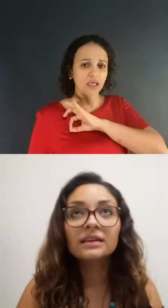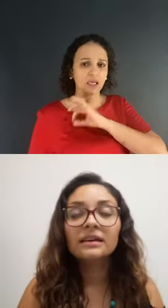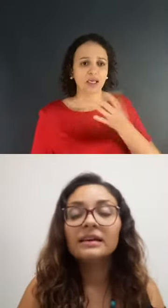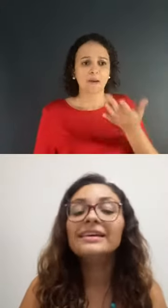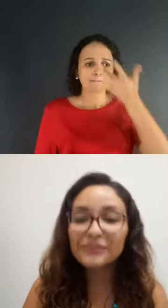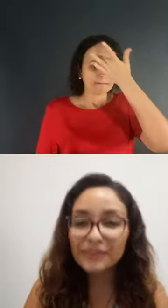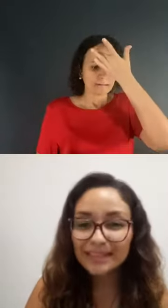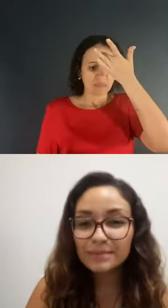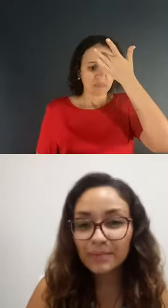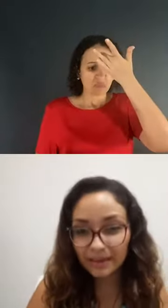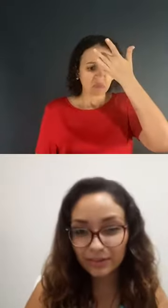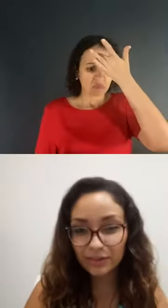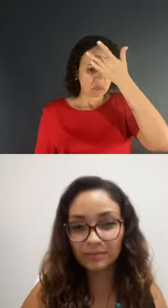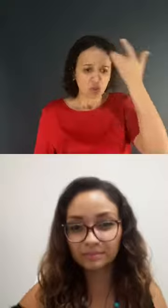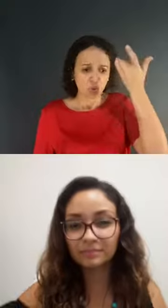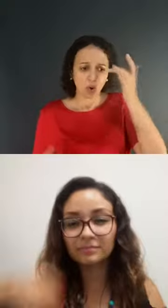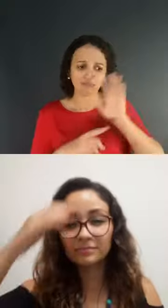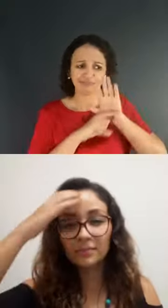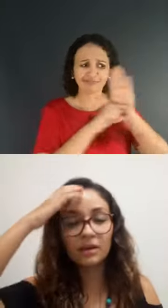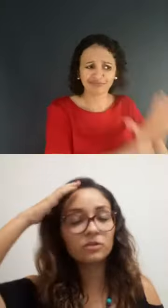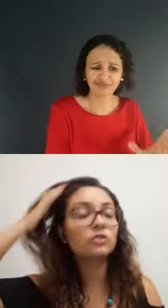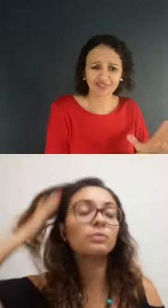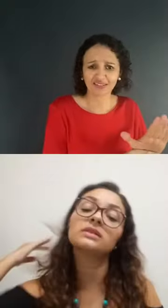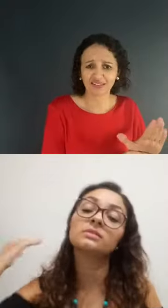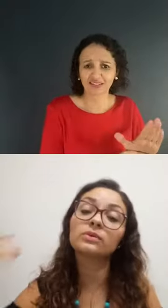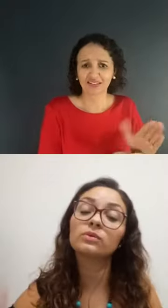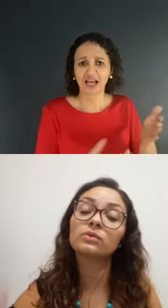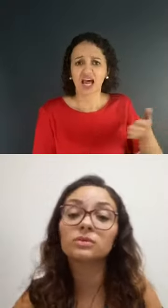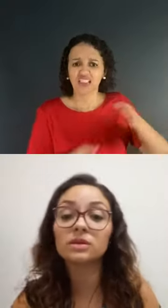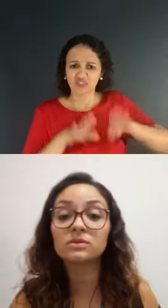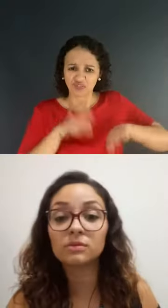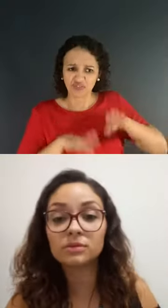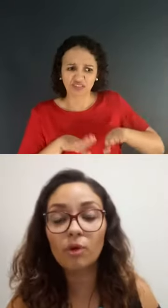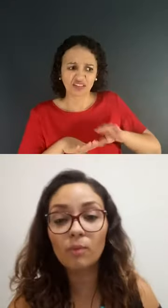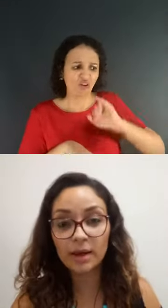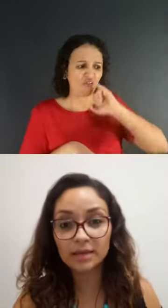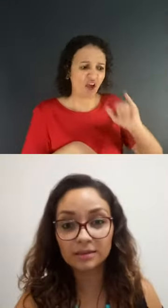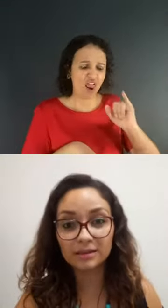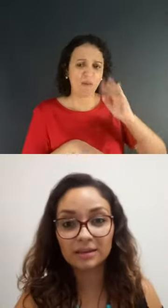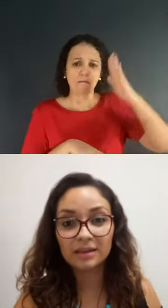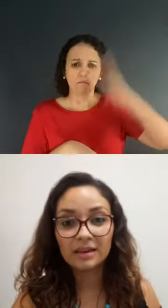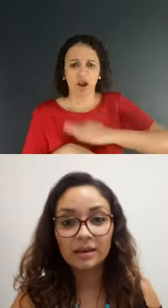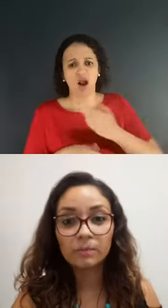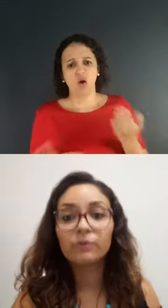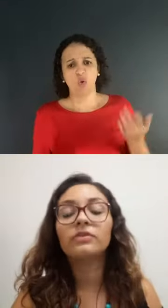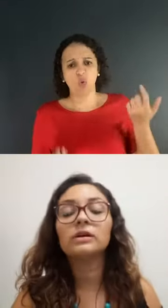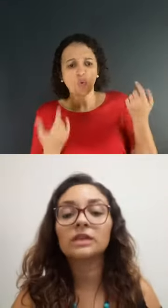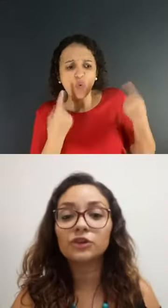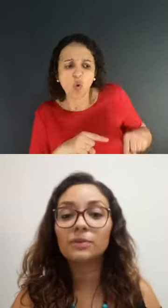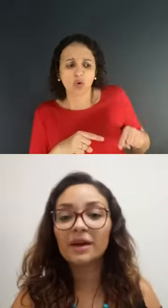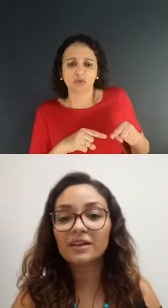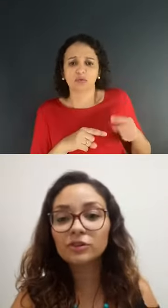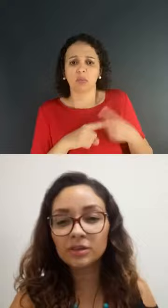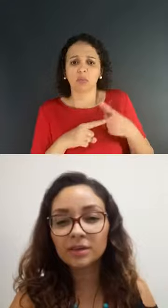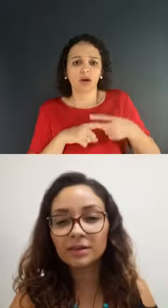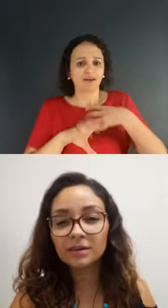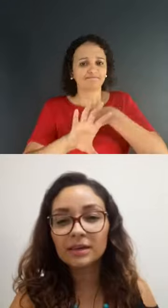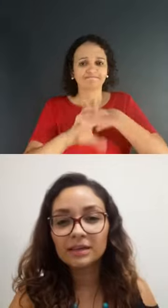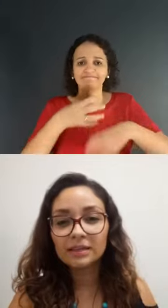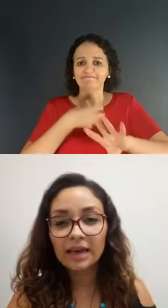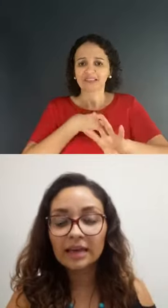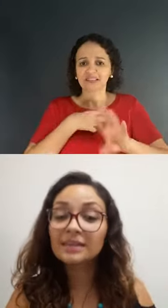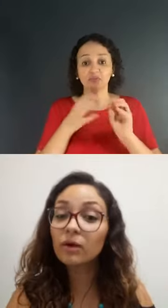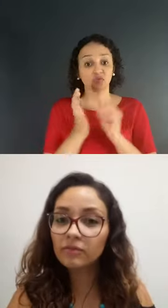julgada. Infelizmente, a gente passa por algumas situações como essa, por falta de